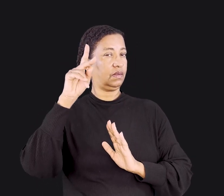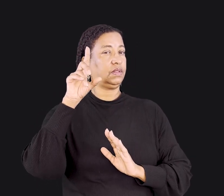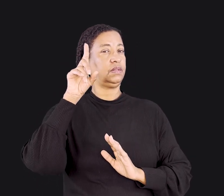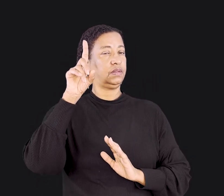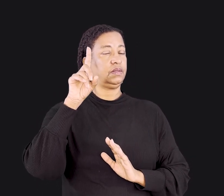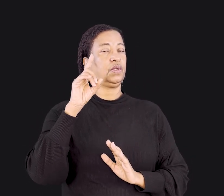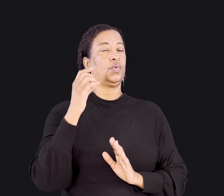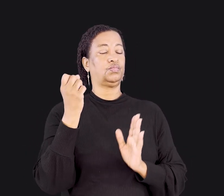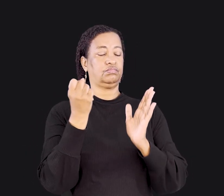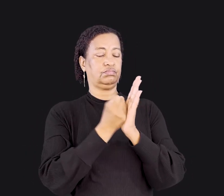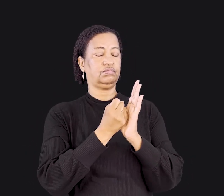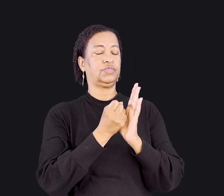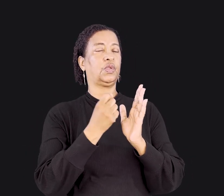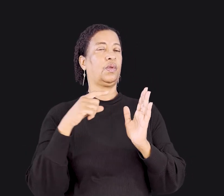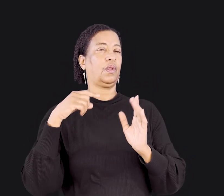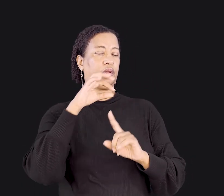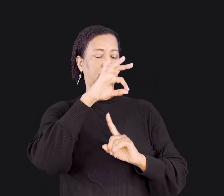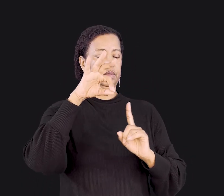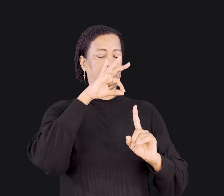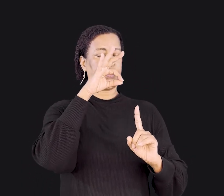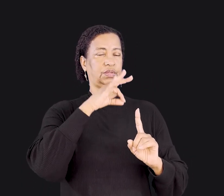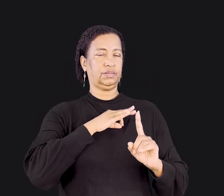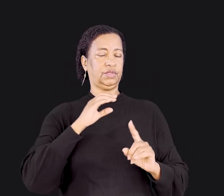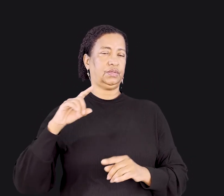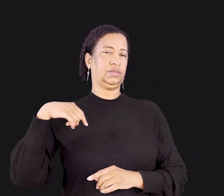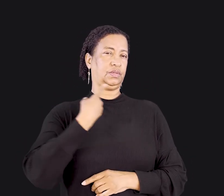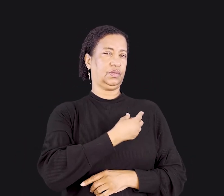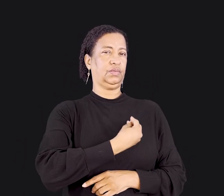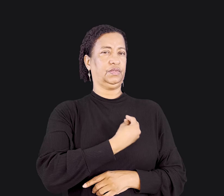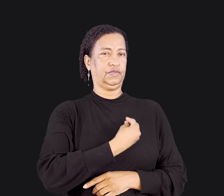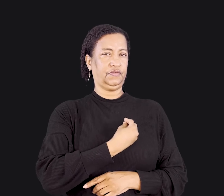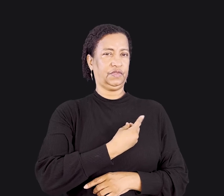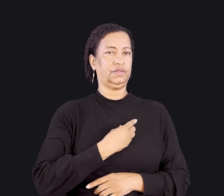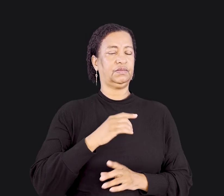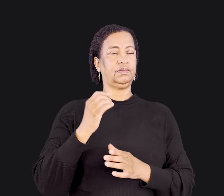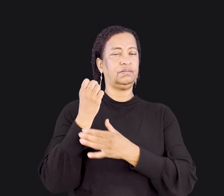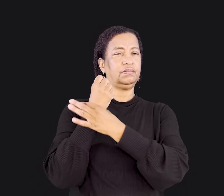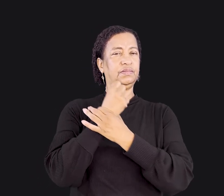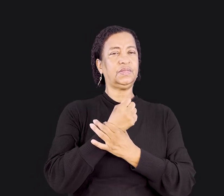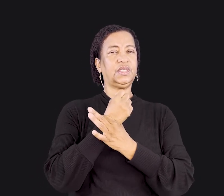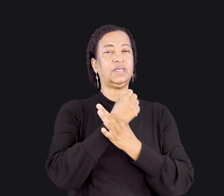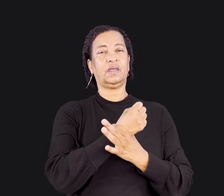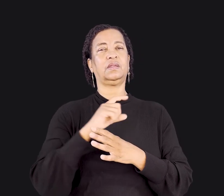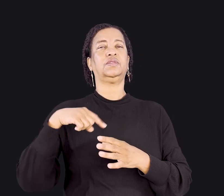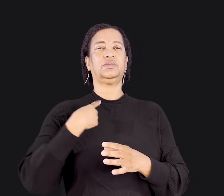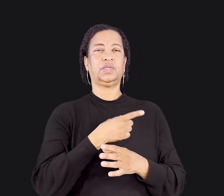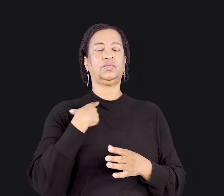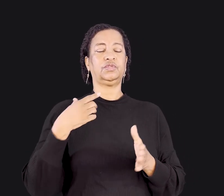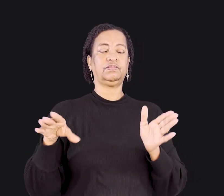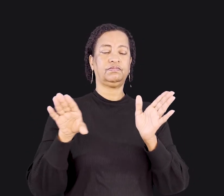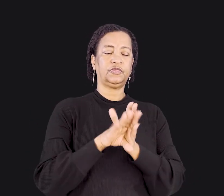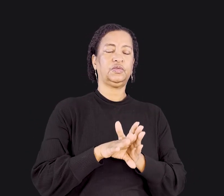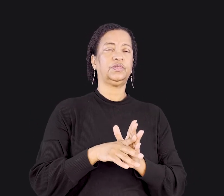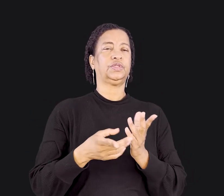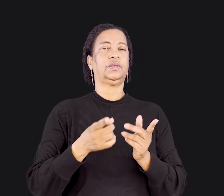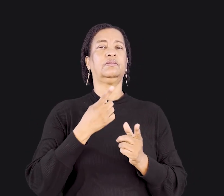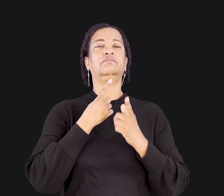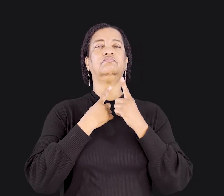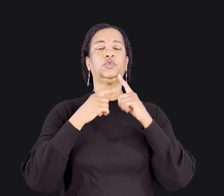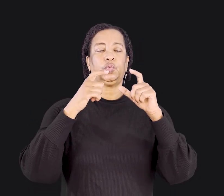coloca o seu selo, o selo do Espírito Santo sobre nós e nos garante que vamos chegar ao nosso destino. Também